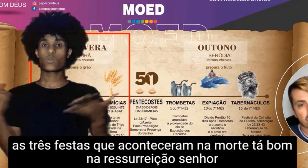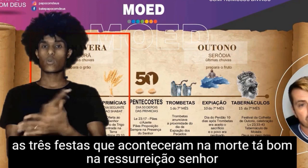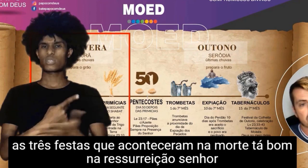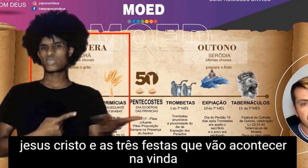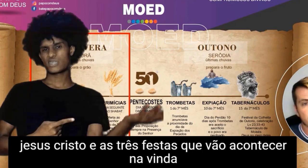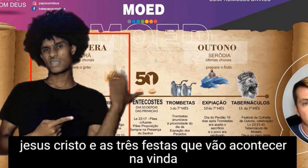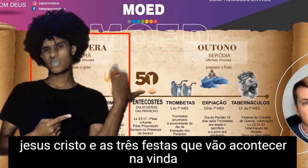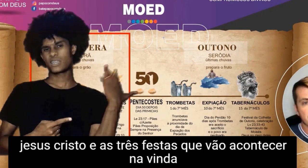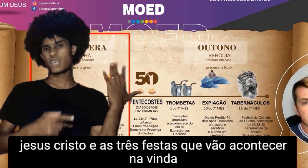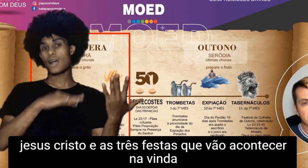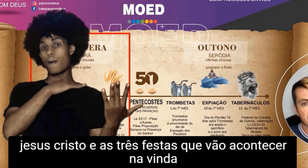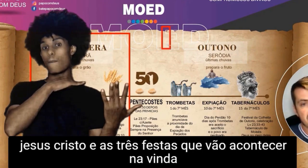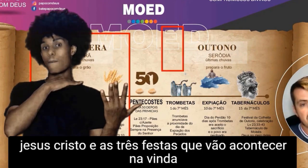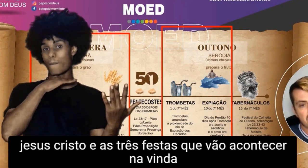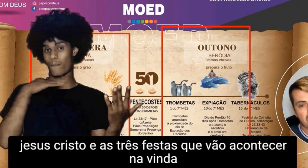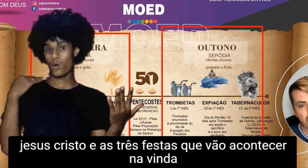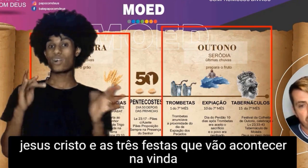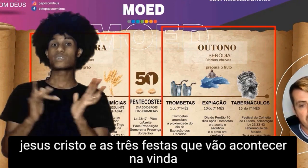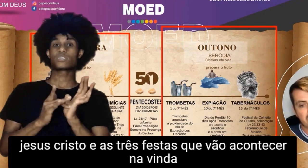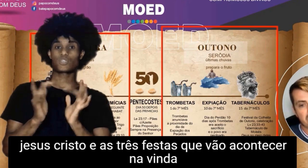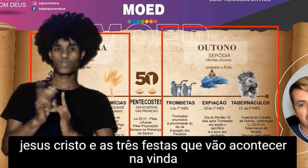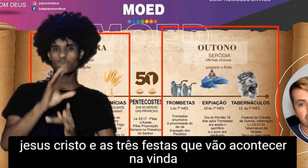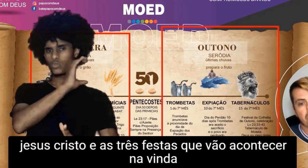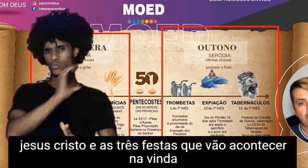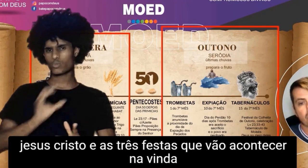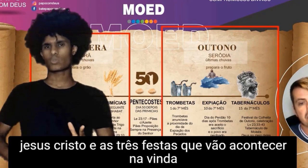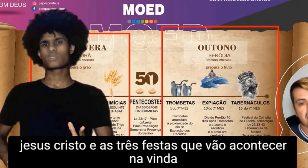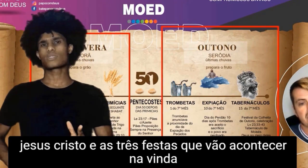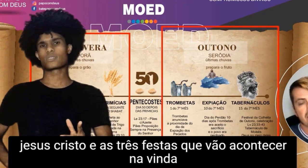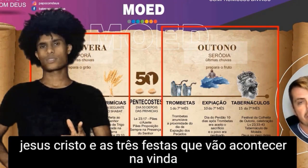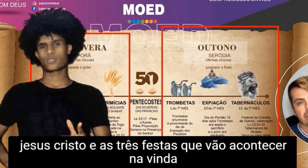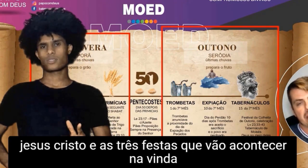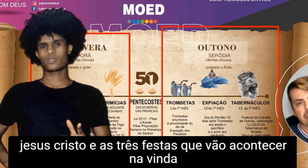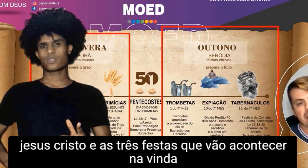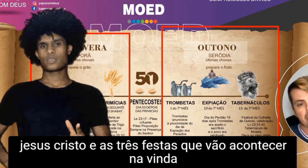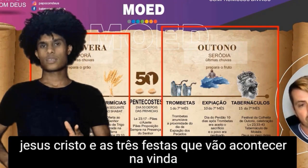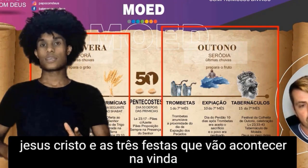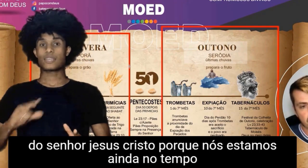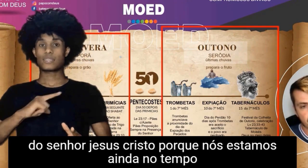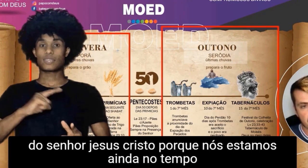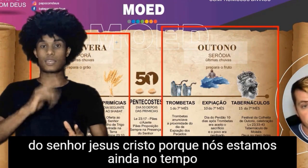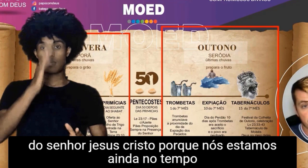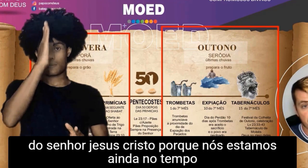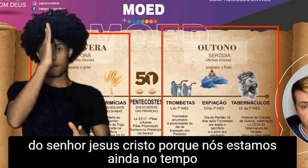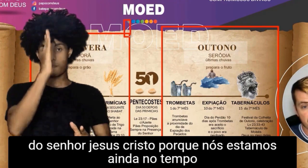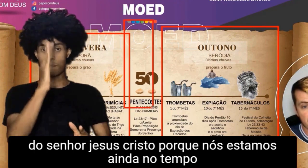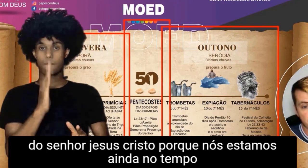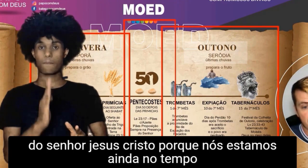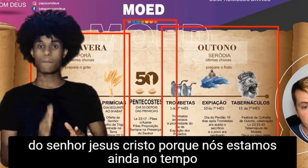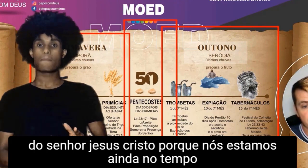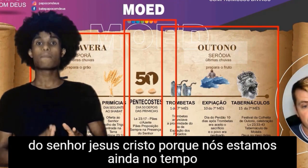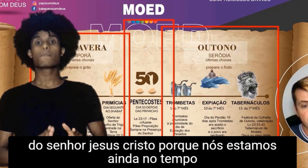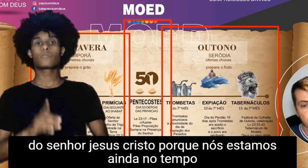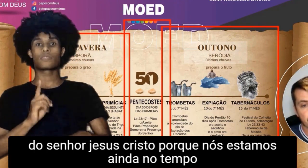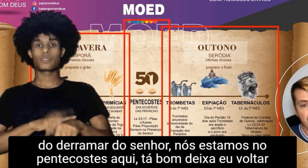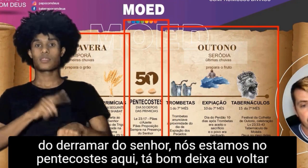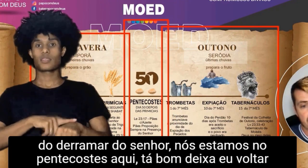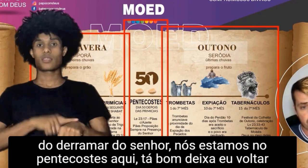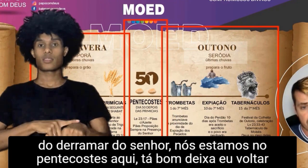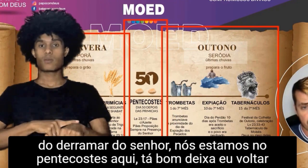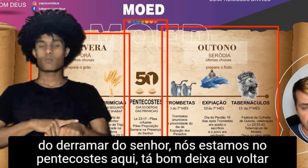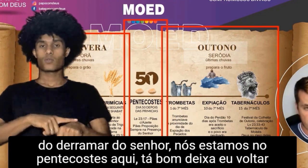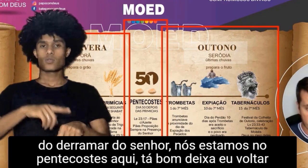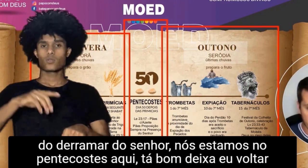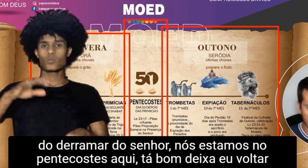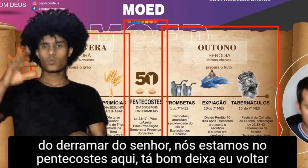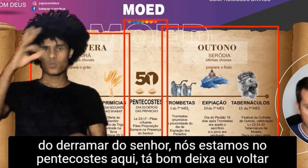ressurreição do Senhor Jesus Cristo e as 3 festas que vão acontecer na vinda do Senhor Jesus Cristo, porque nós estamos ainda no tempo do derramar